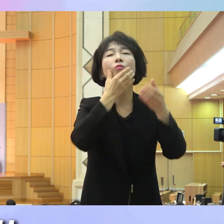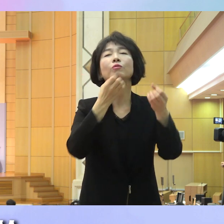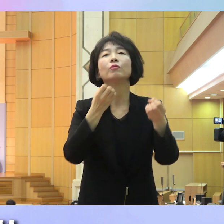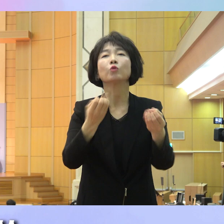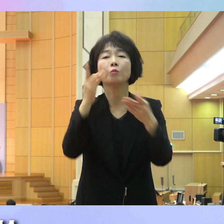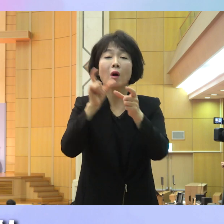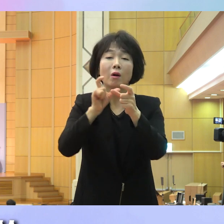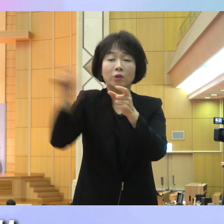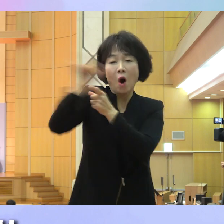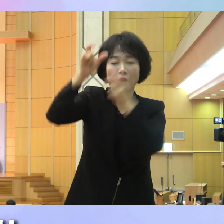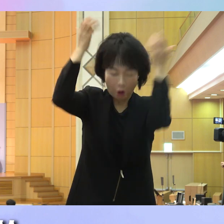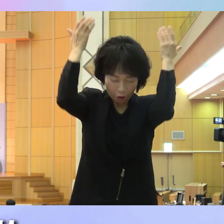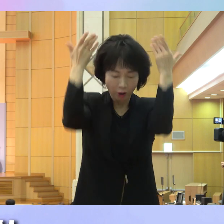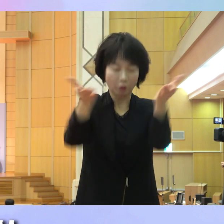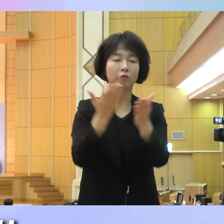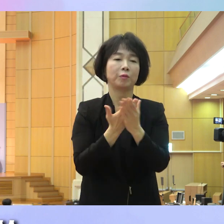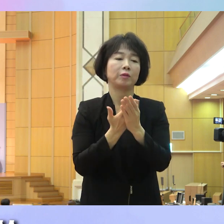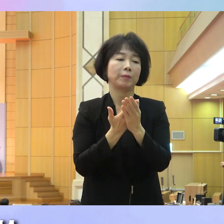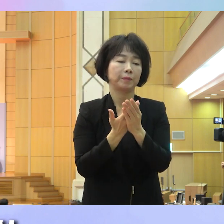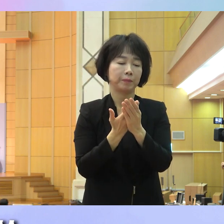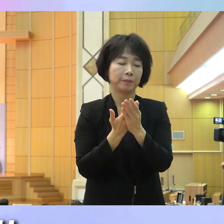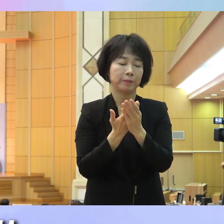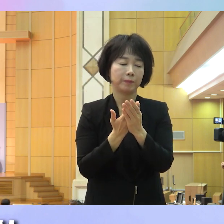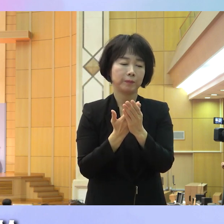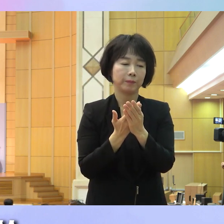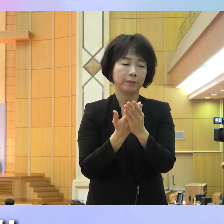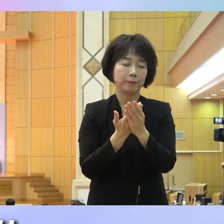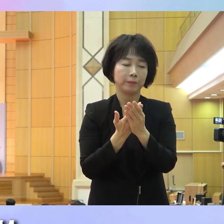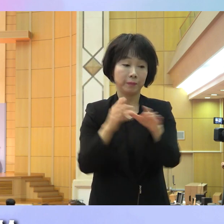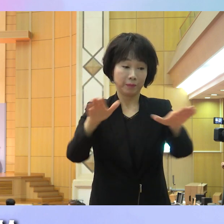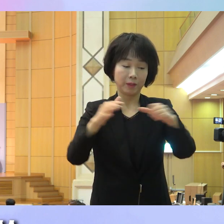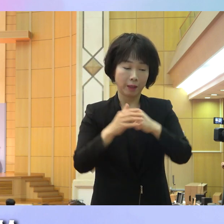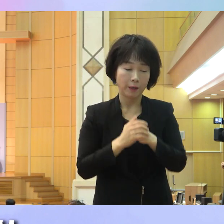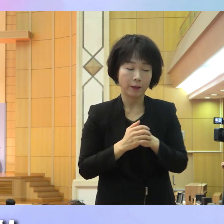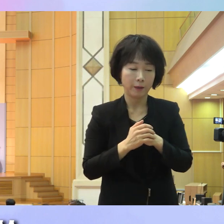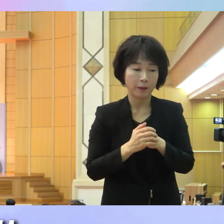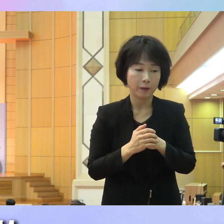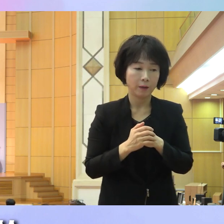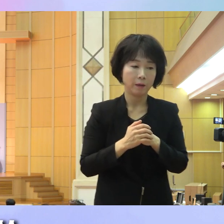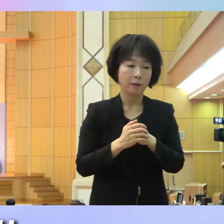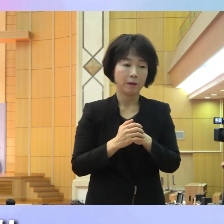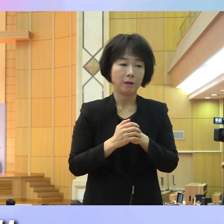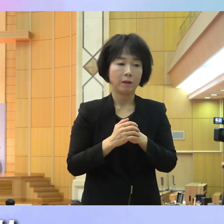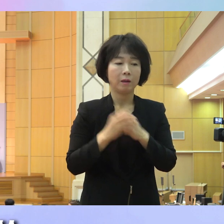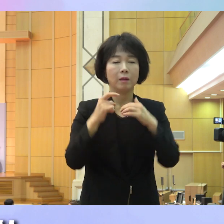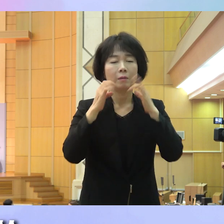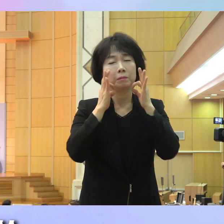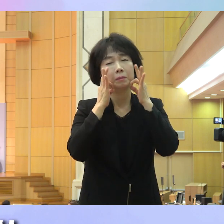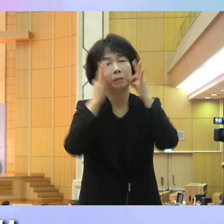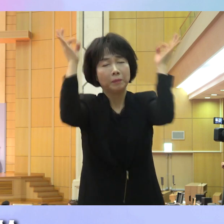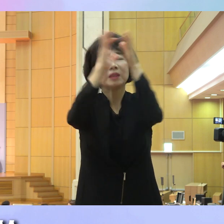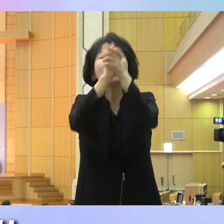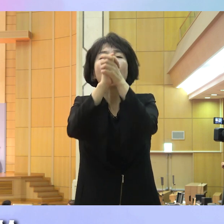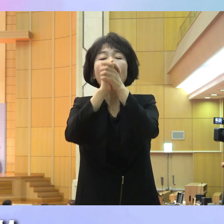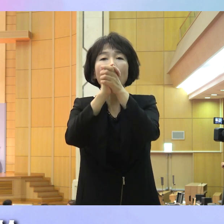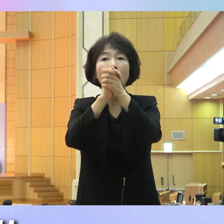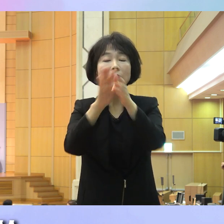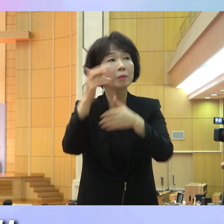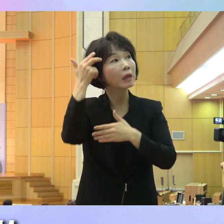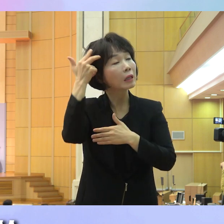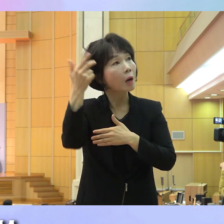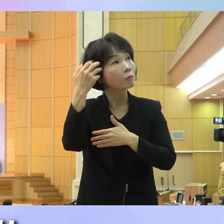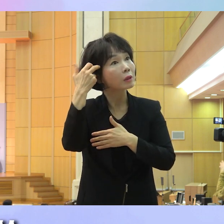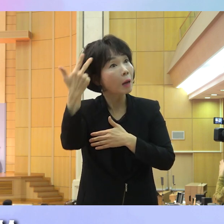축복의 축복을 더하여 주옵소서. 이제 아버지 하나님께 간구하고자 하는 것은 특별